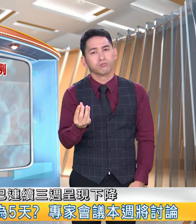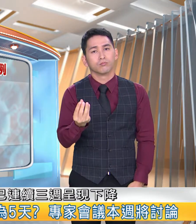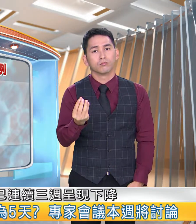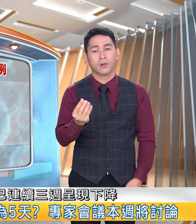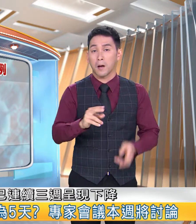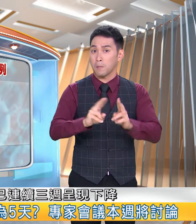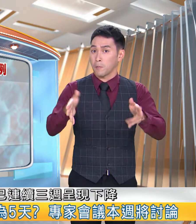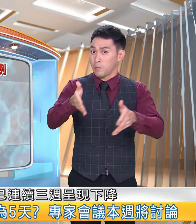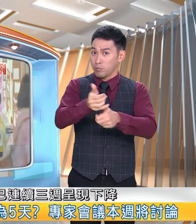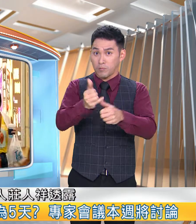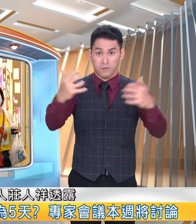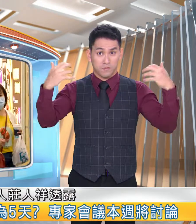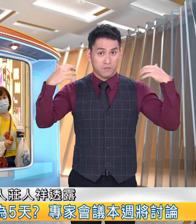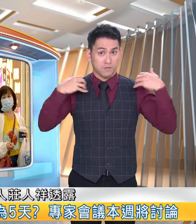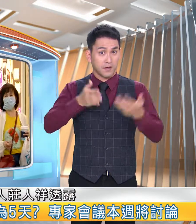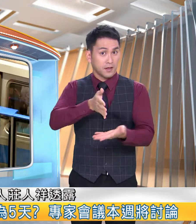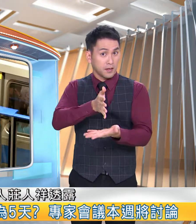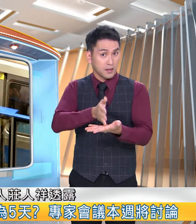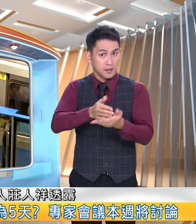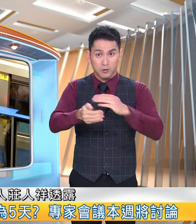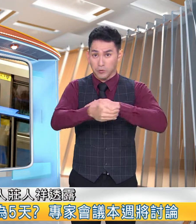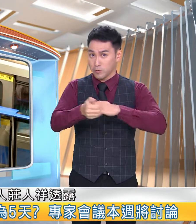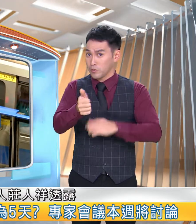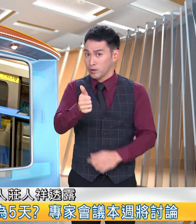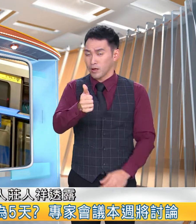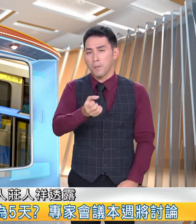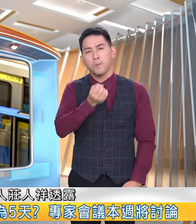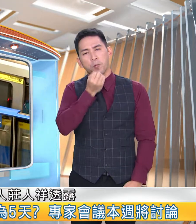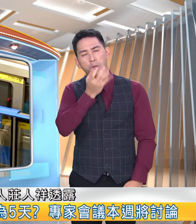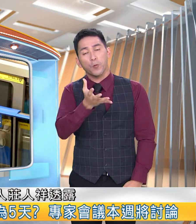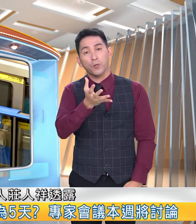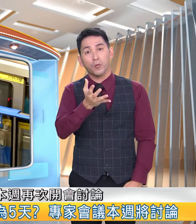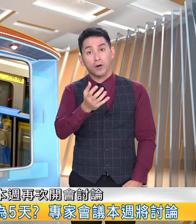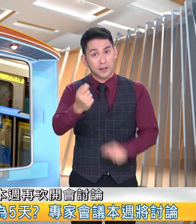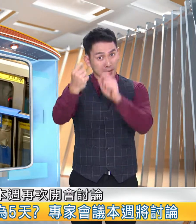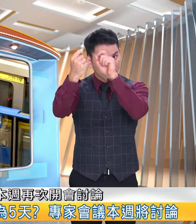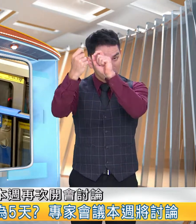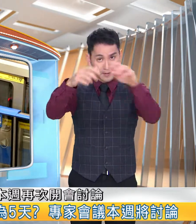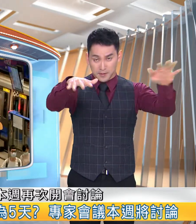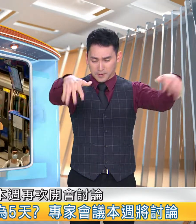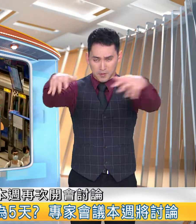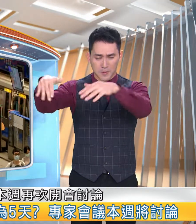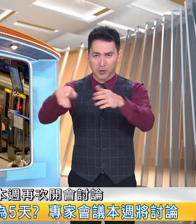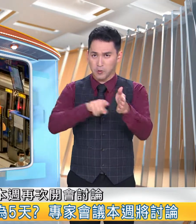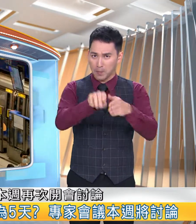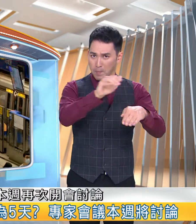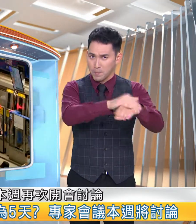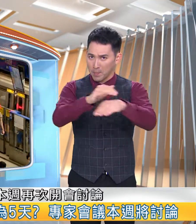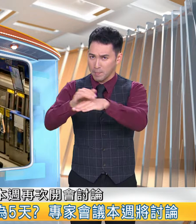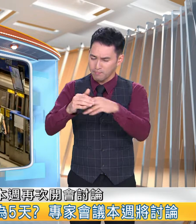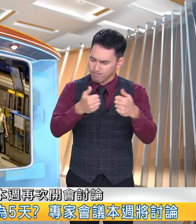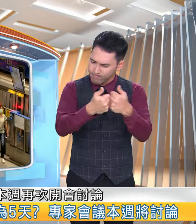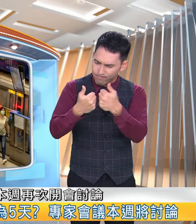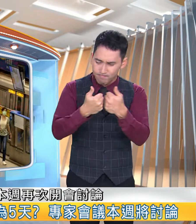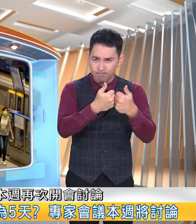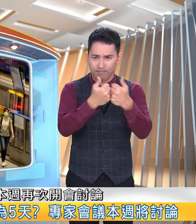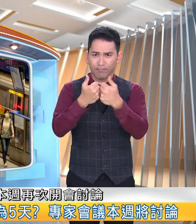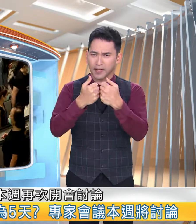降，指挥中心发言人庄仁祥透露，专家小组将在本周再次开